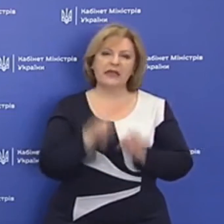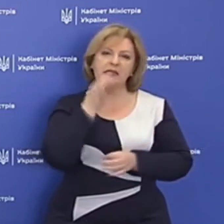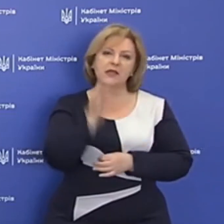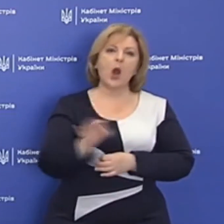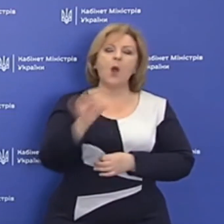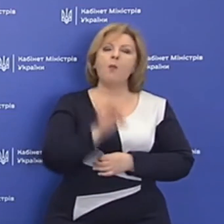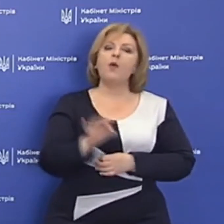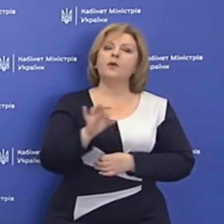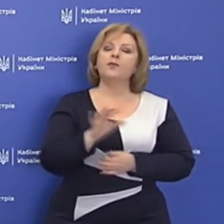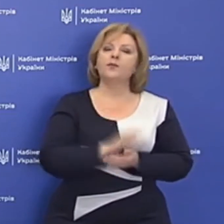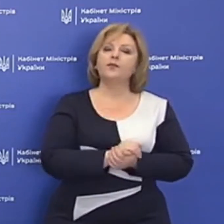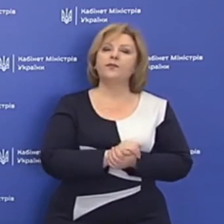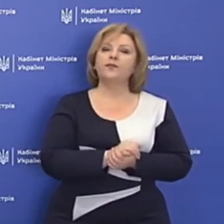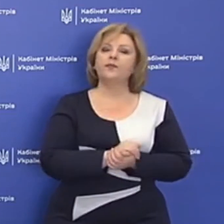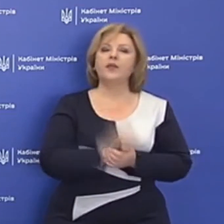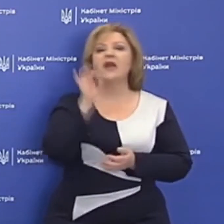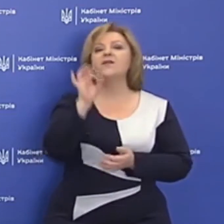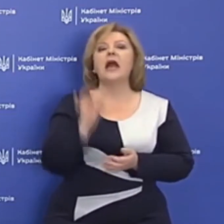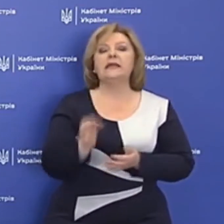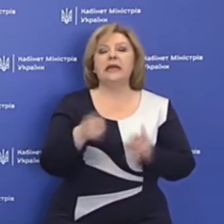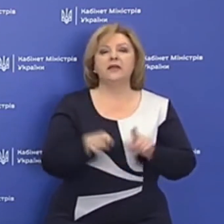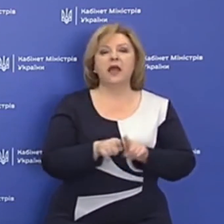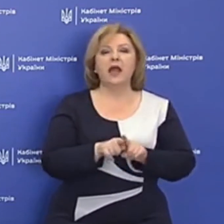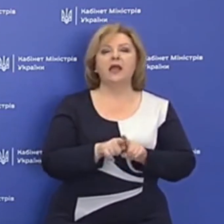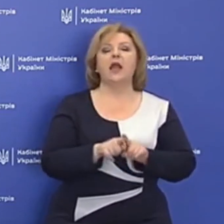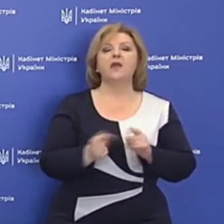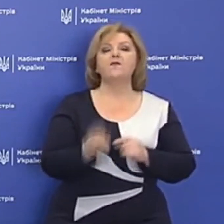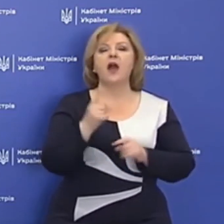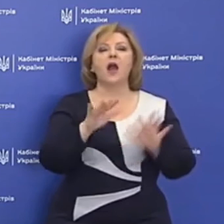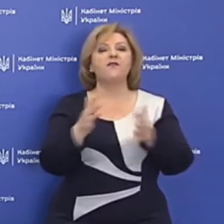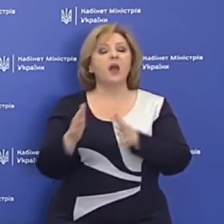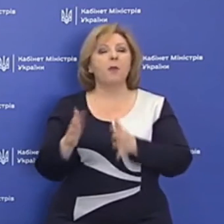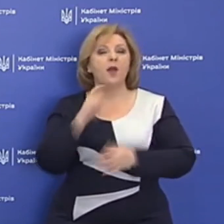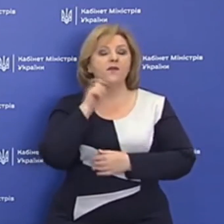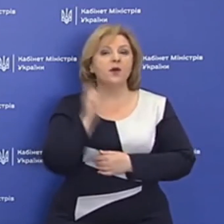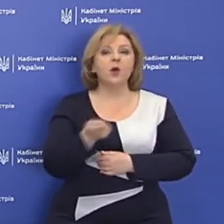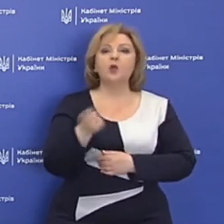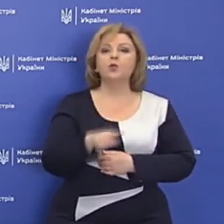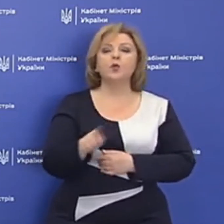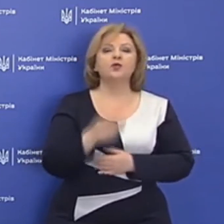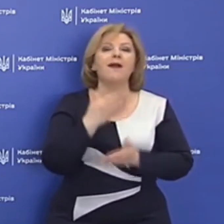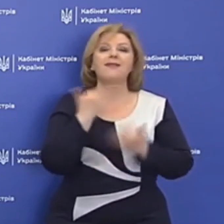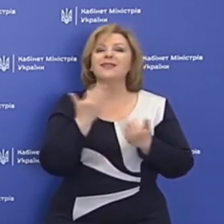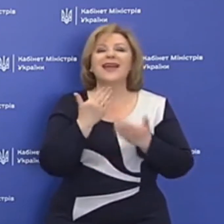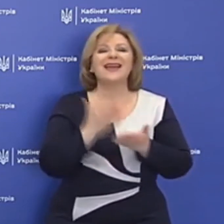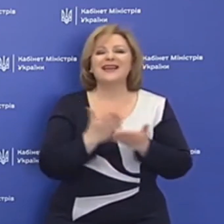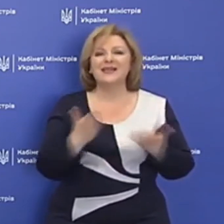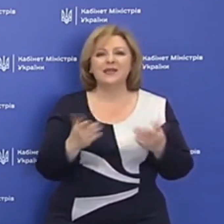про відсоток таких випадків в Україні, тому що не існує